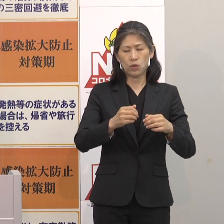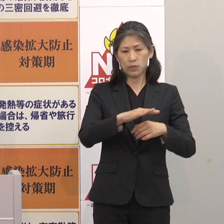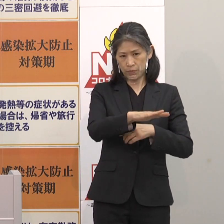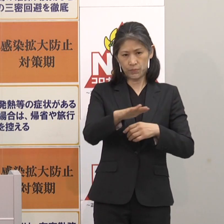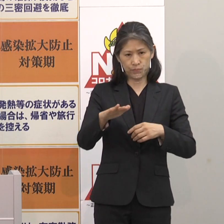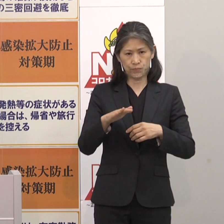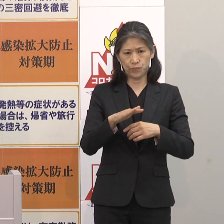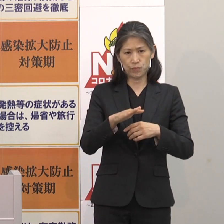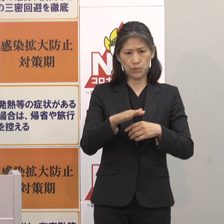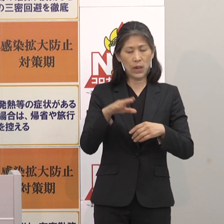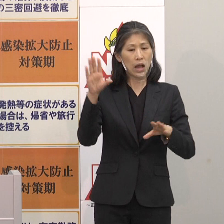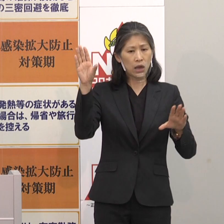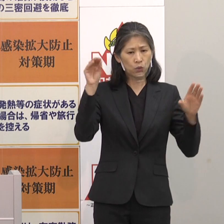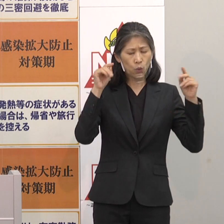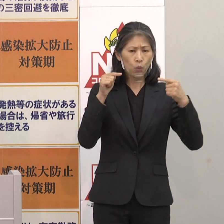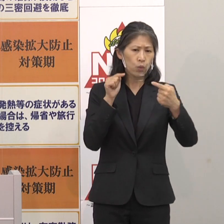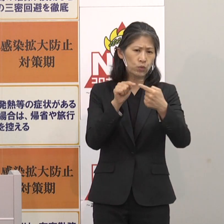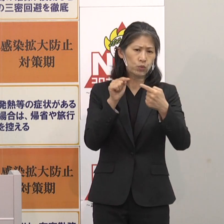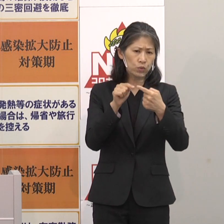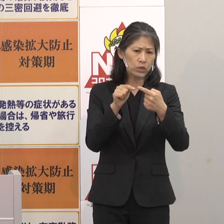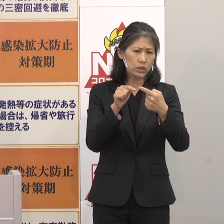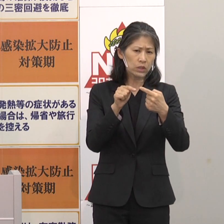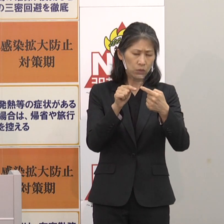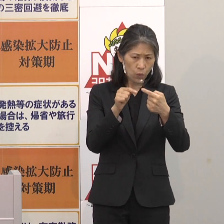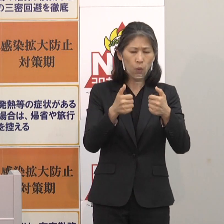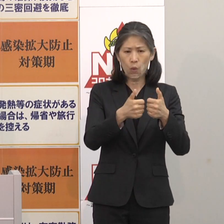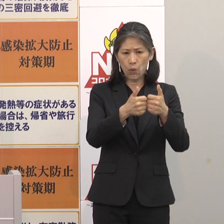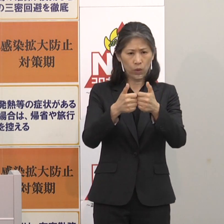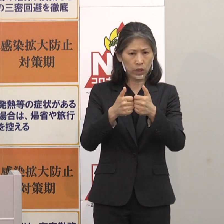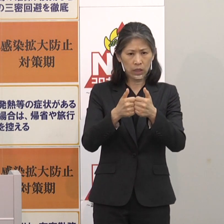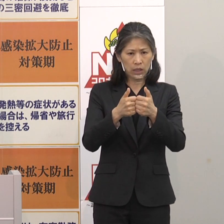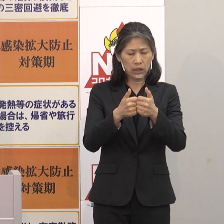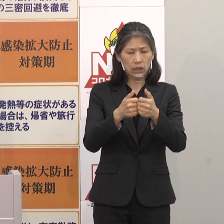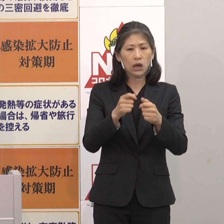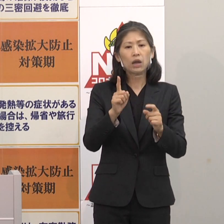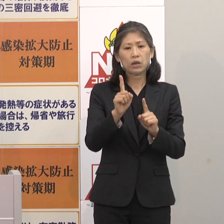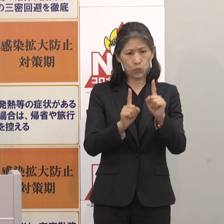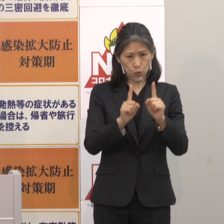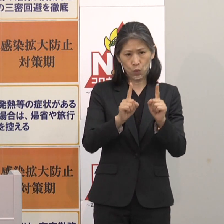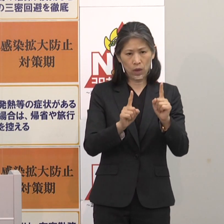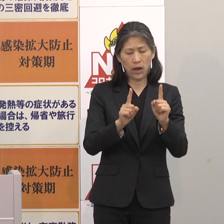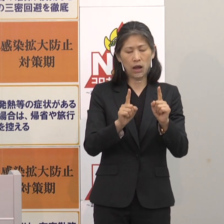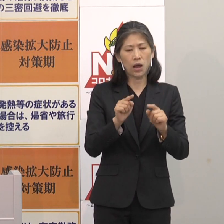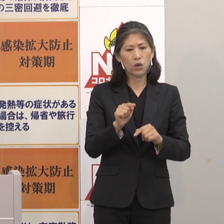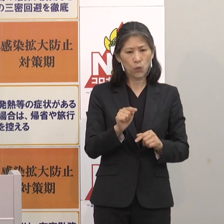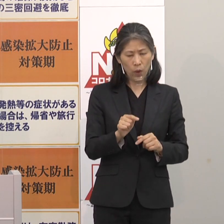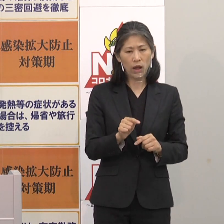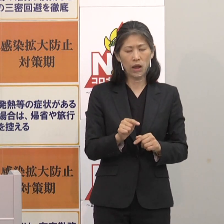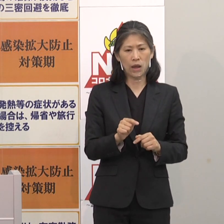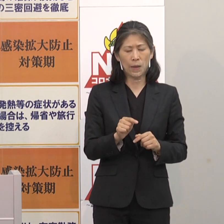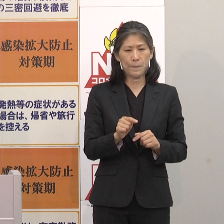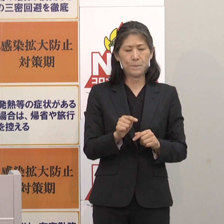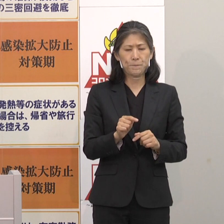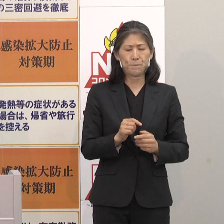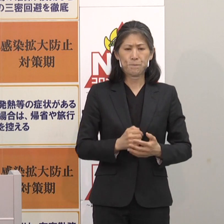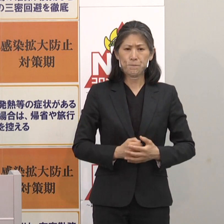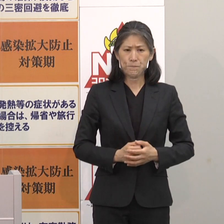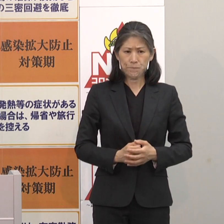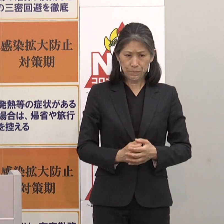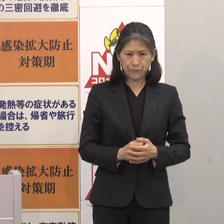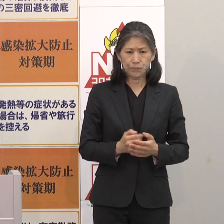情報通信というジャンルになるのかどうか、これは現在デジタル化というようなところもですね、